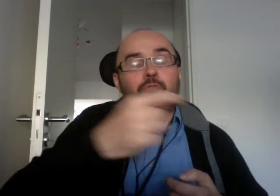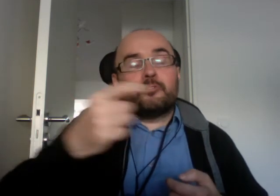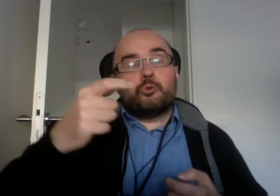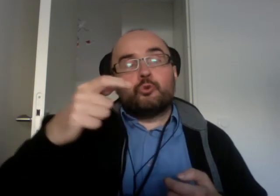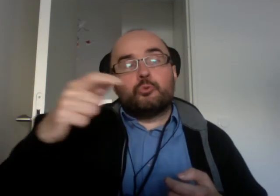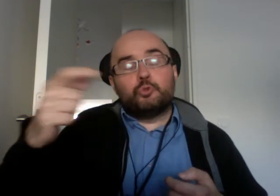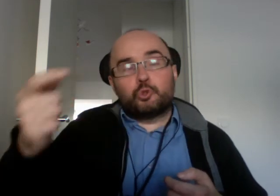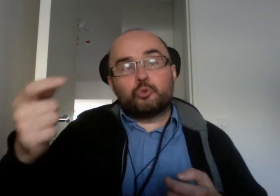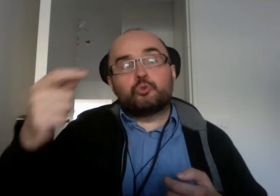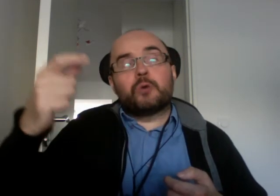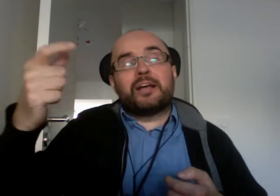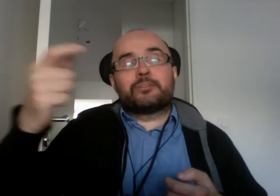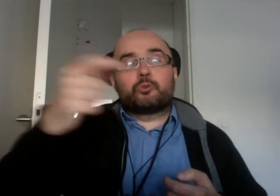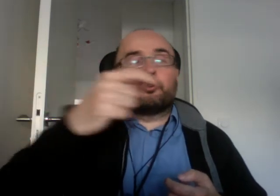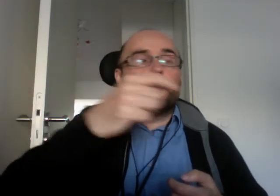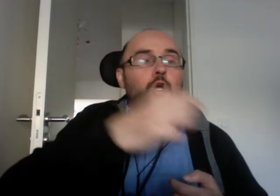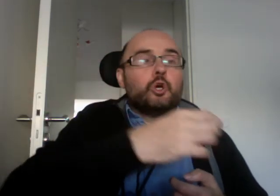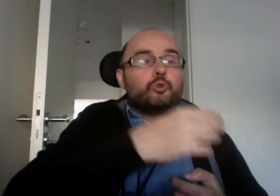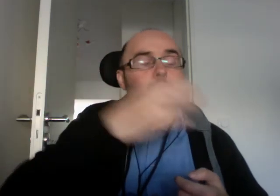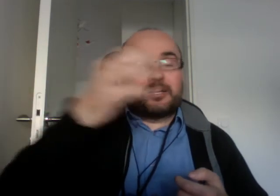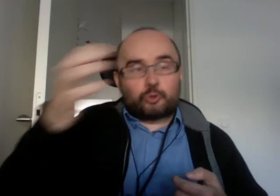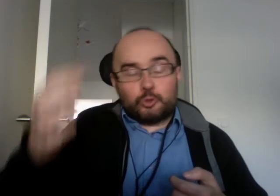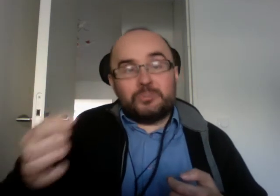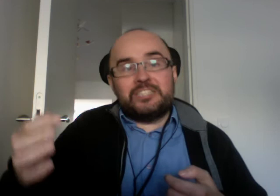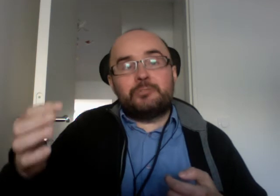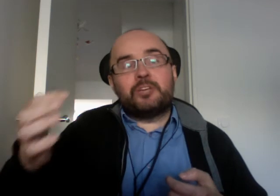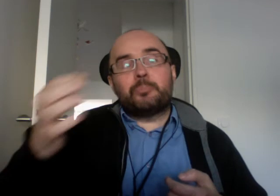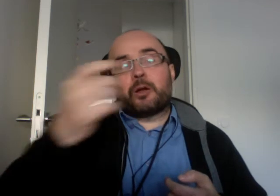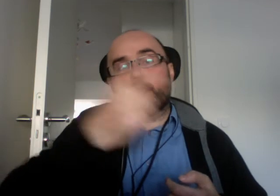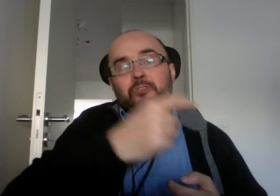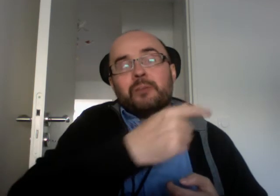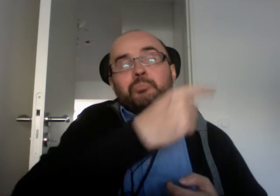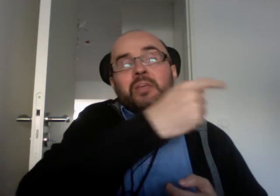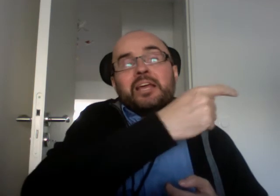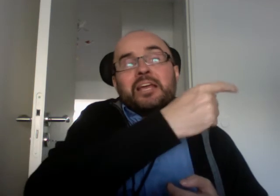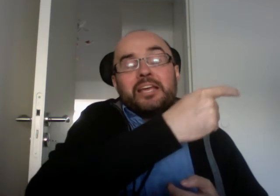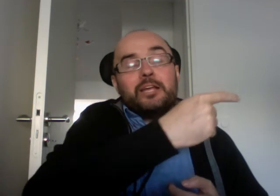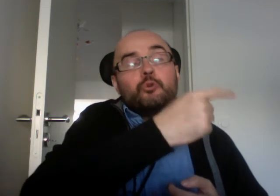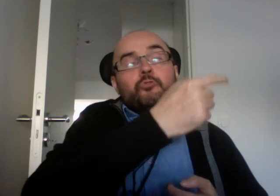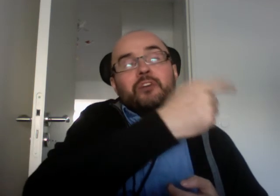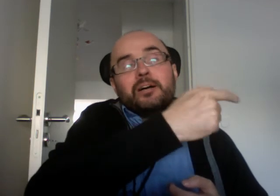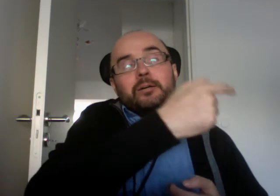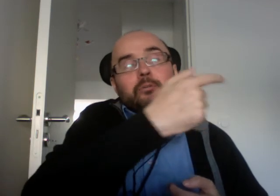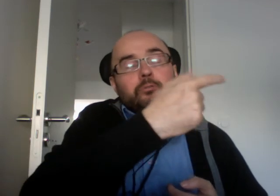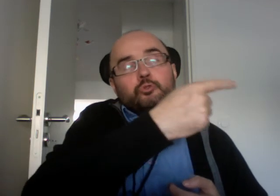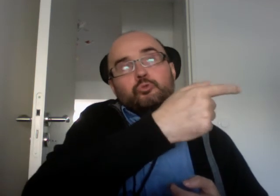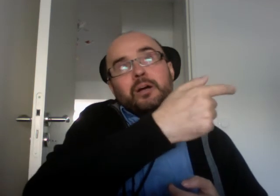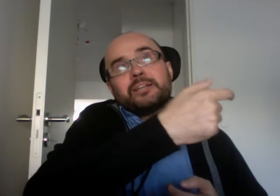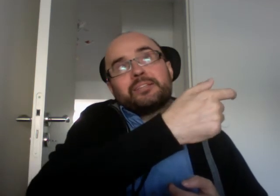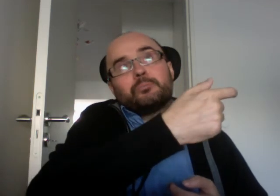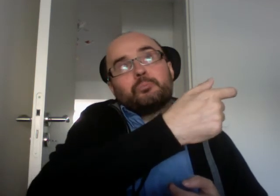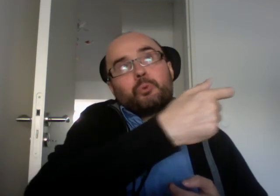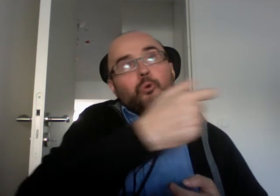bouchon doit être humidifié par le vin et le vin doit prendre